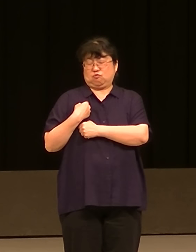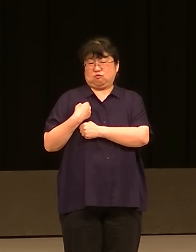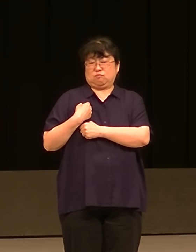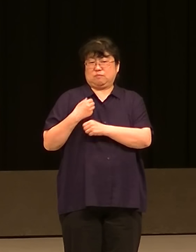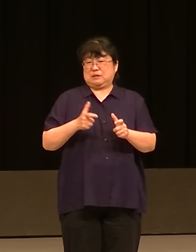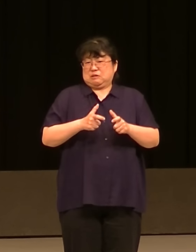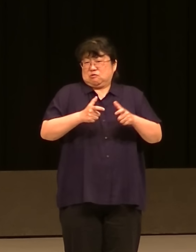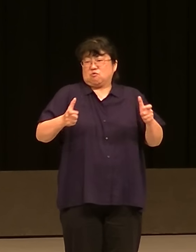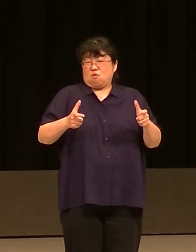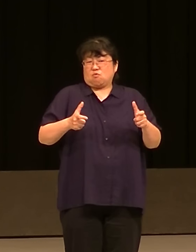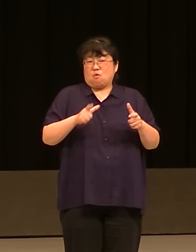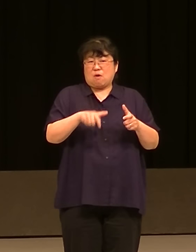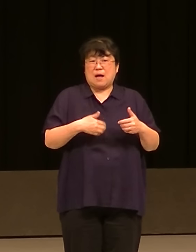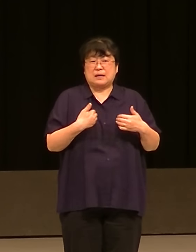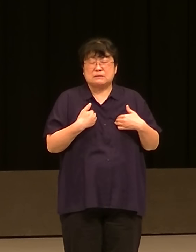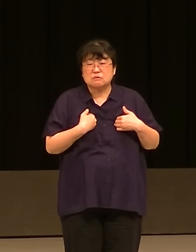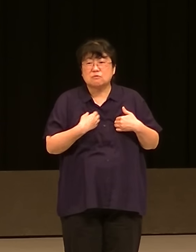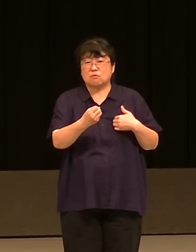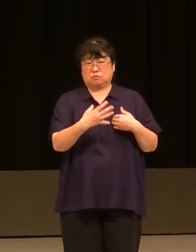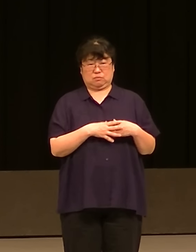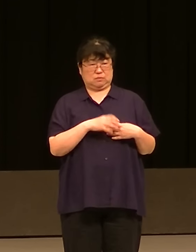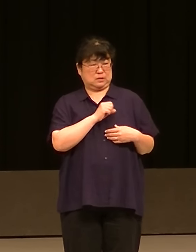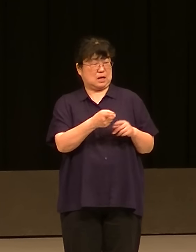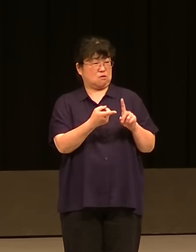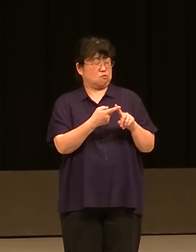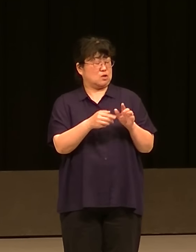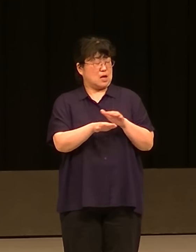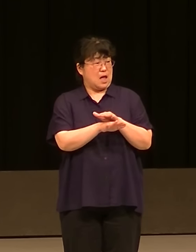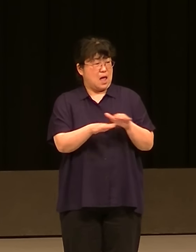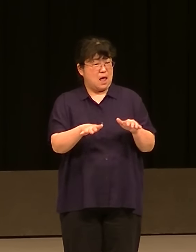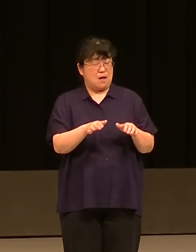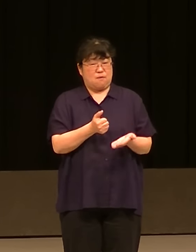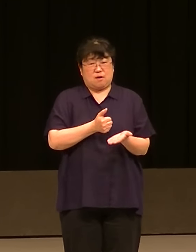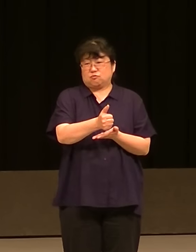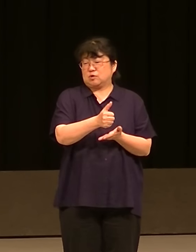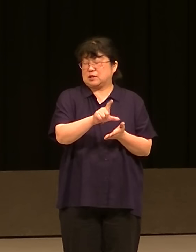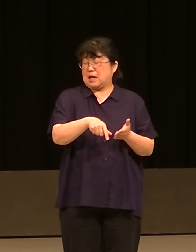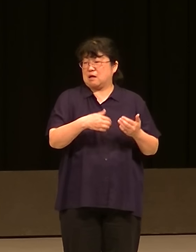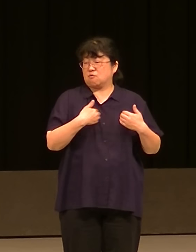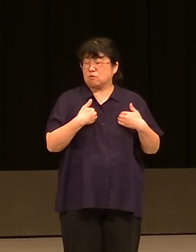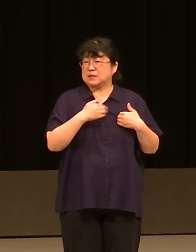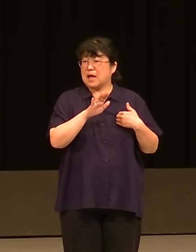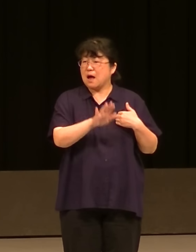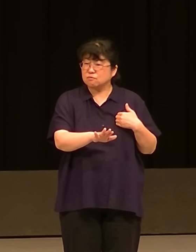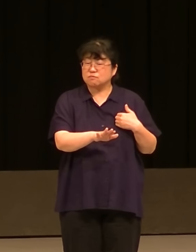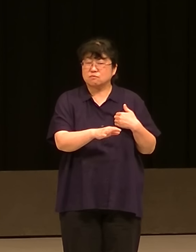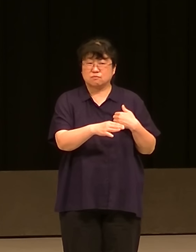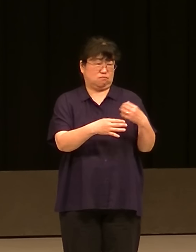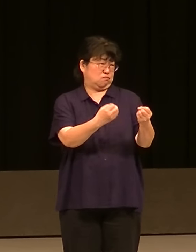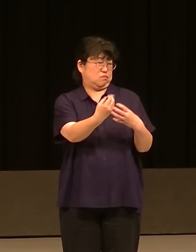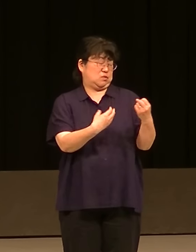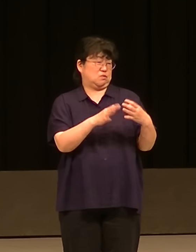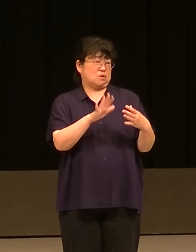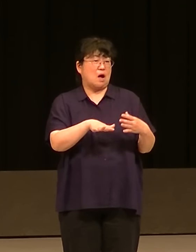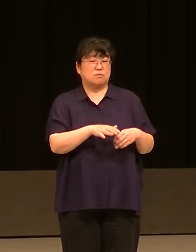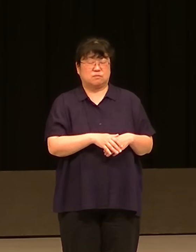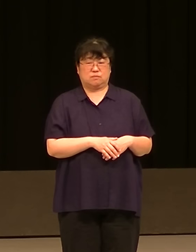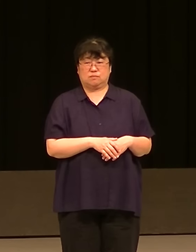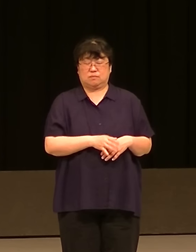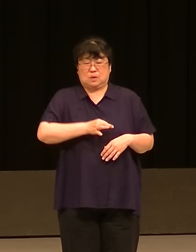である、今こそ積極的平和主義の時である、ということを、叫ん